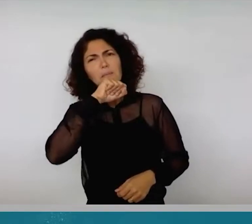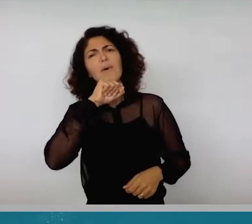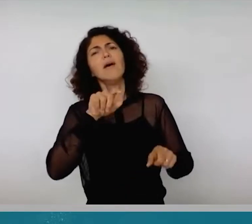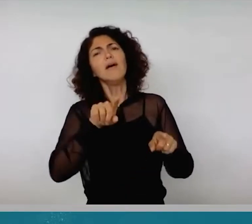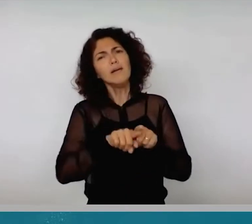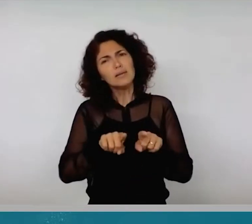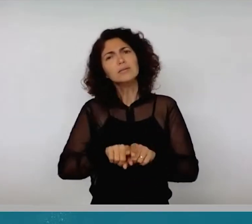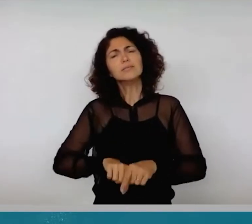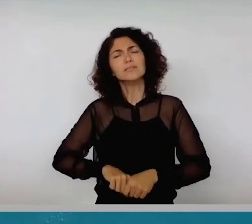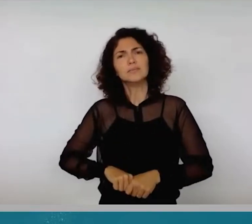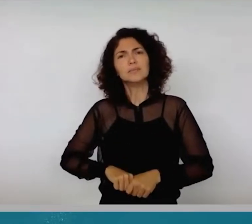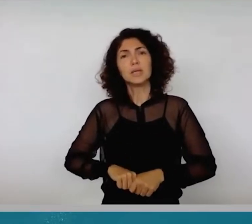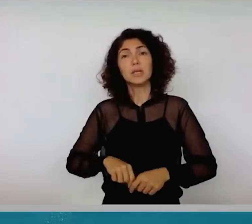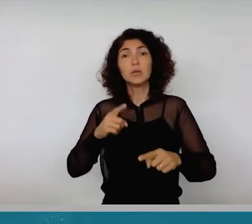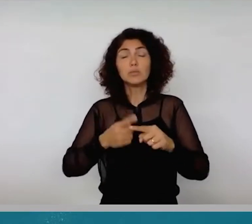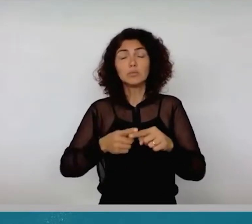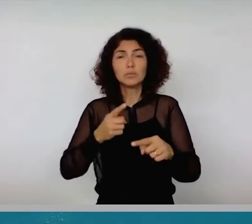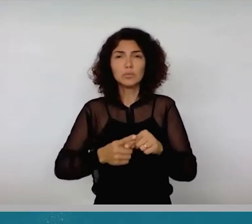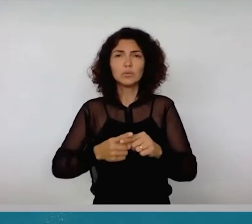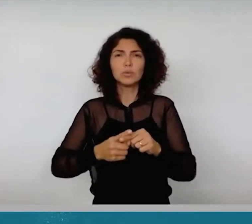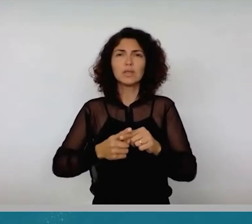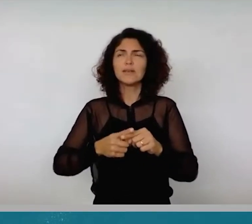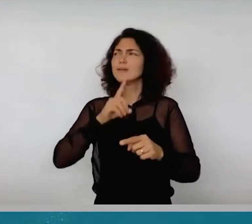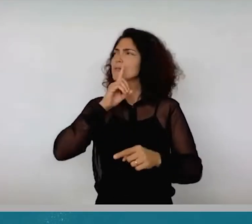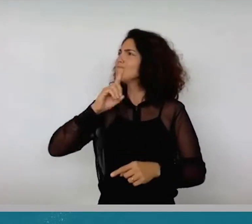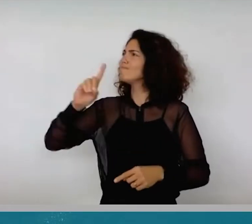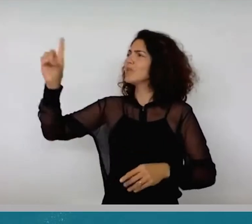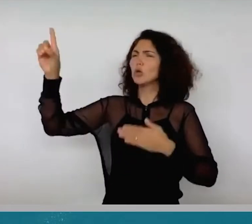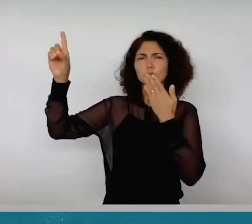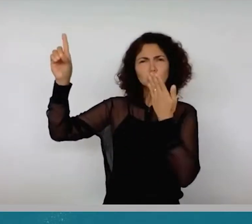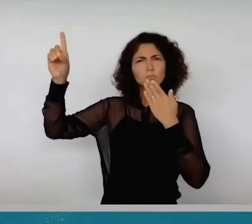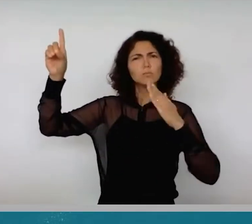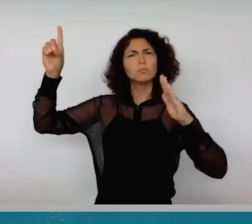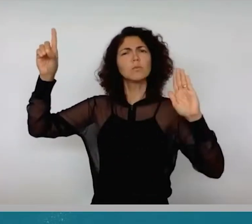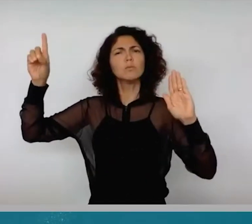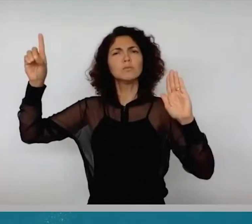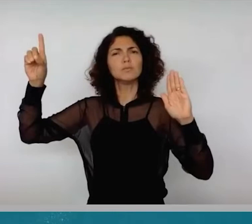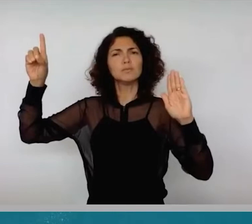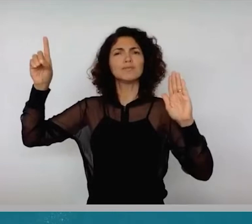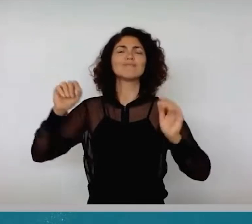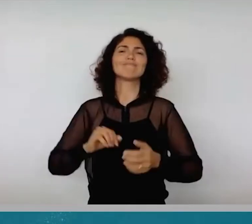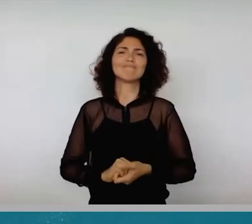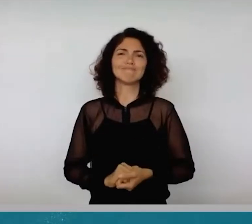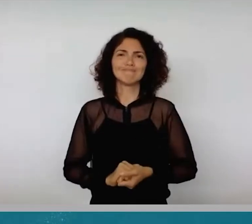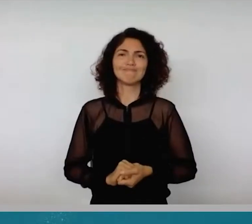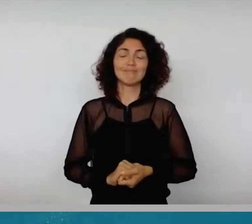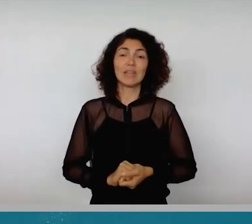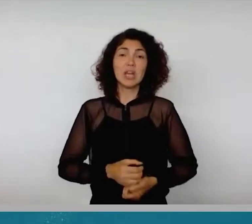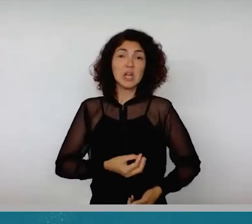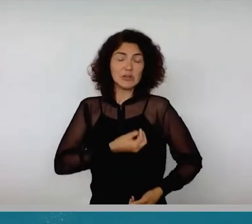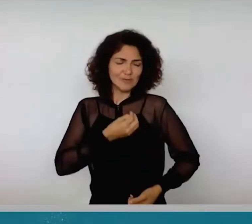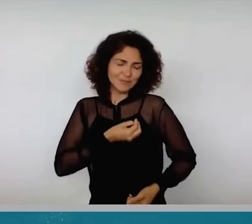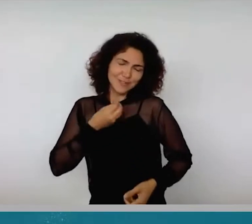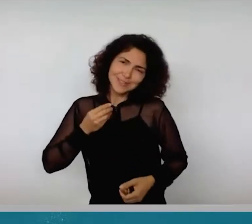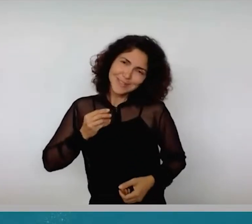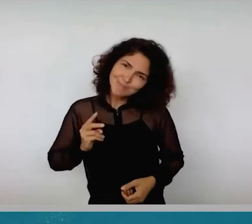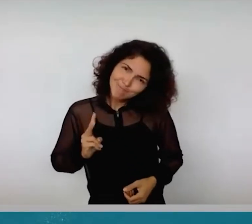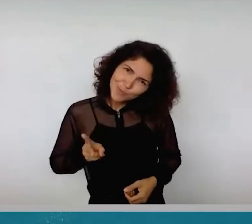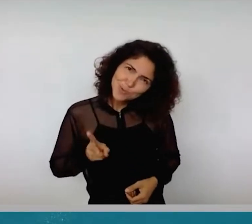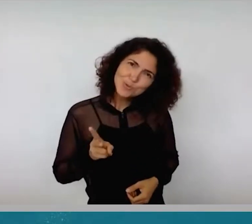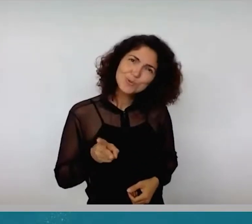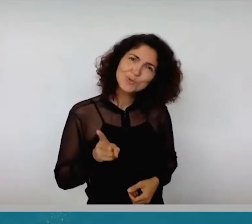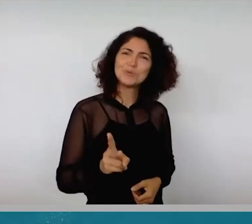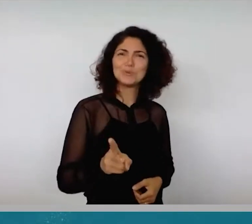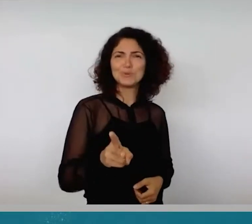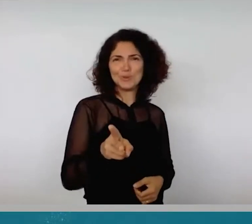promessa. A promessa é que você se prolongará, né, os seus dias aqui na terra, terá longevidade.